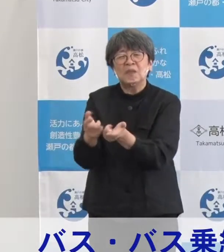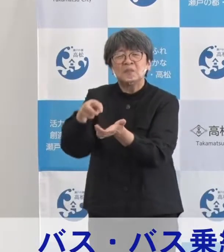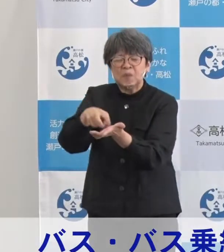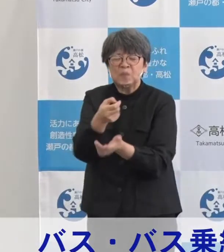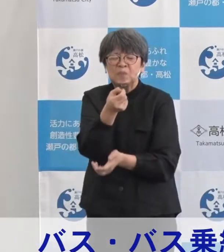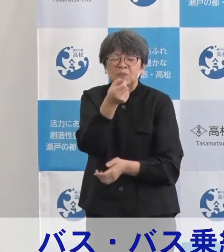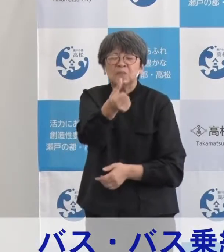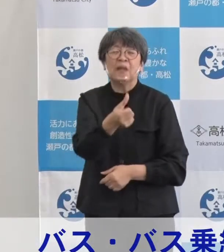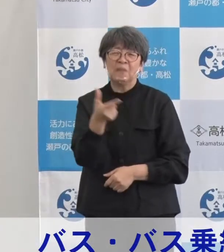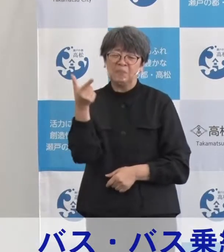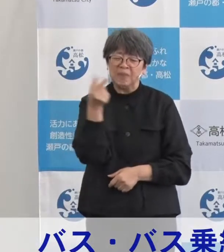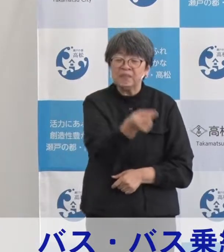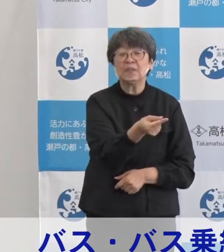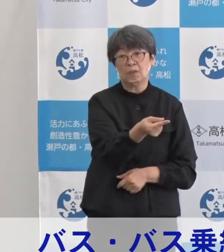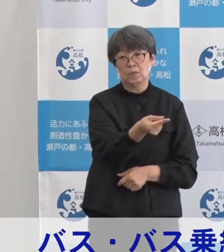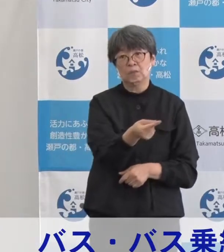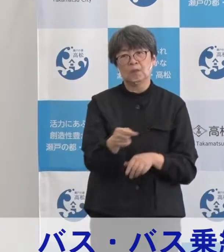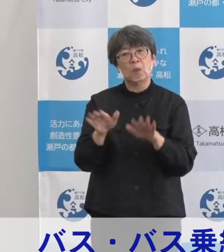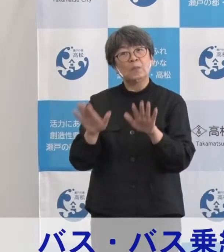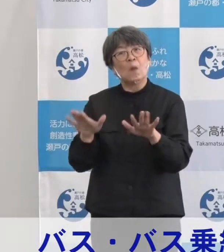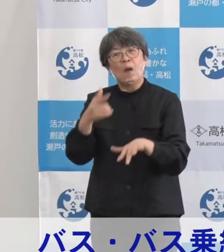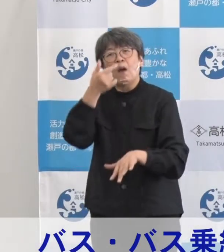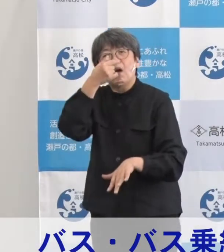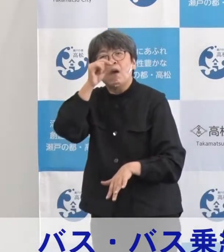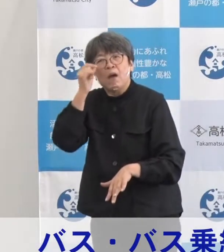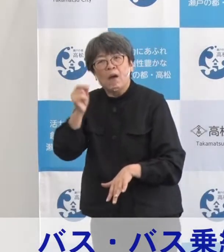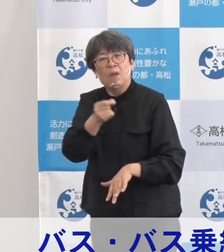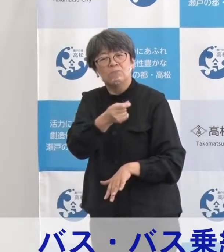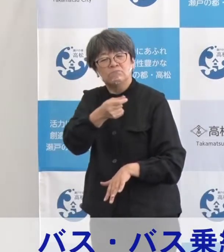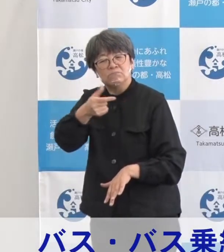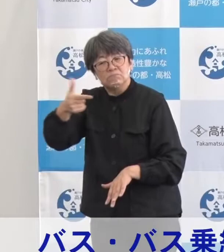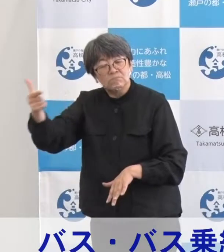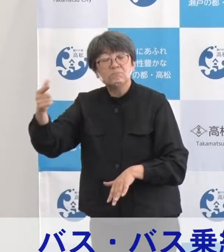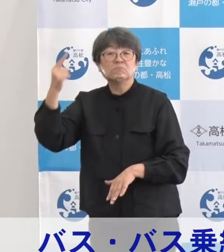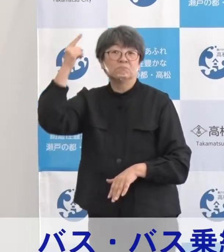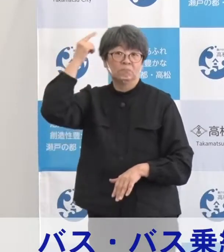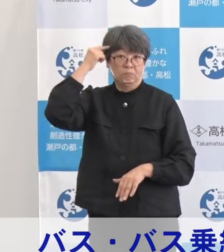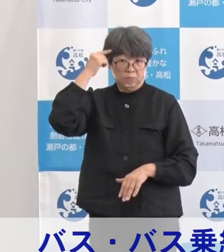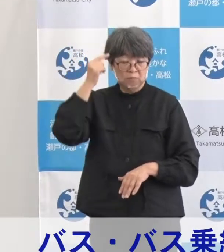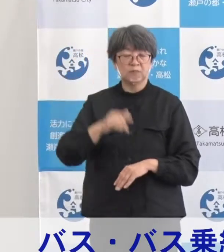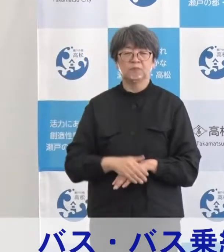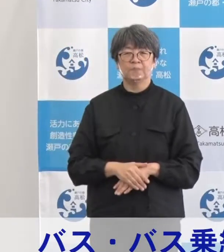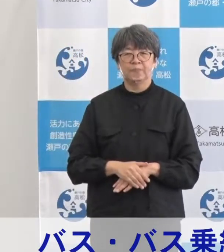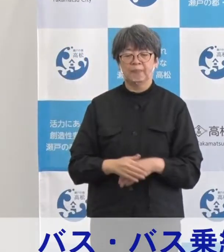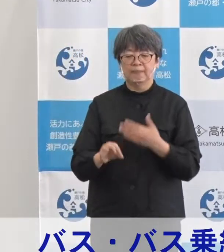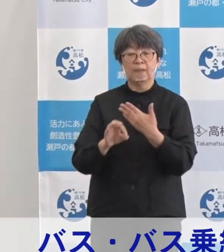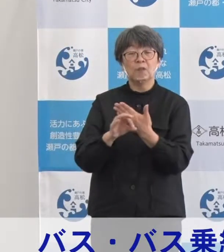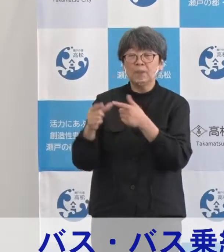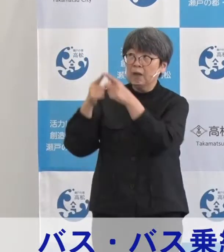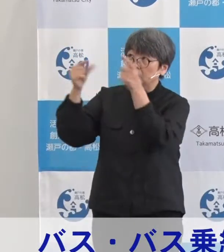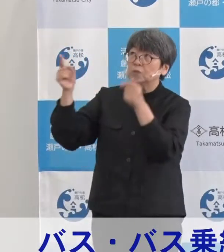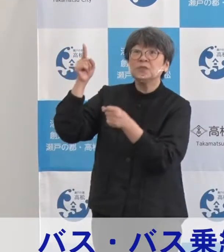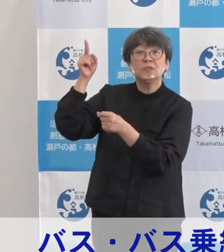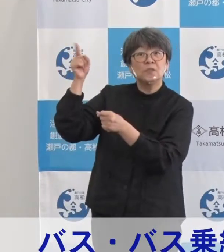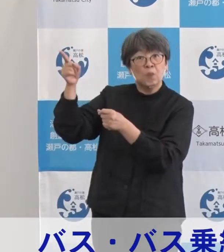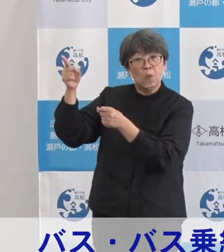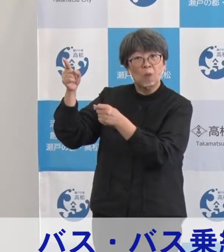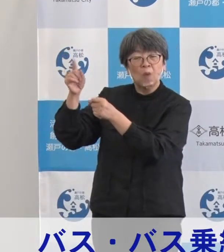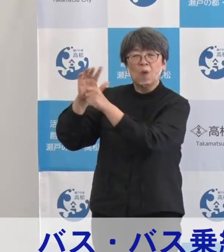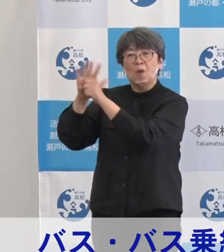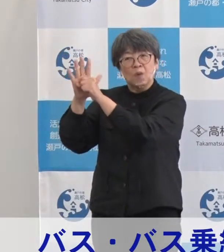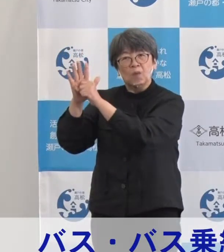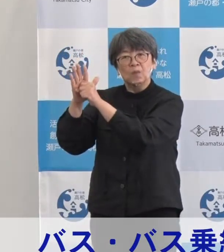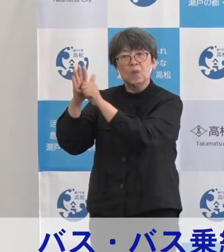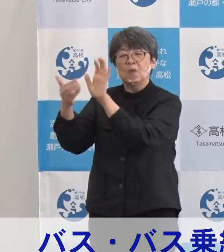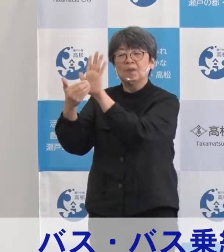現在かなり回復も見えておりますけれども例えば国の新型コロナウイルス感染症対策